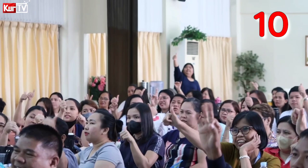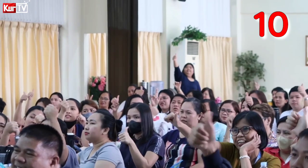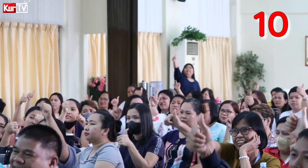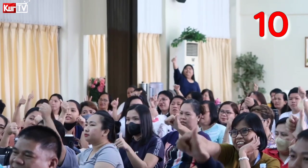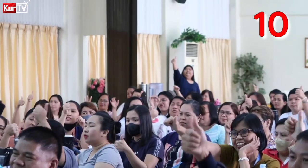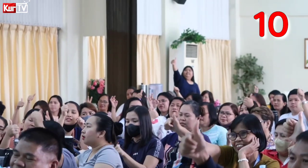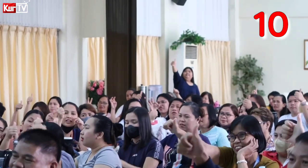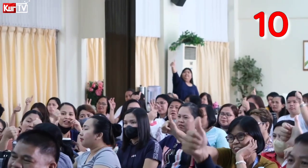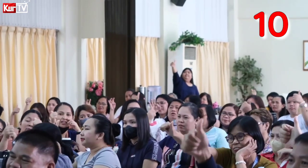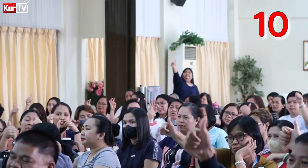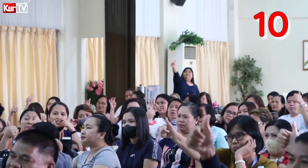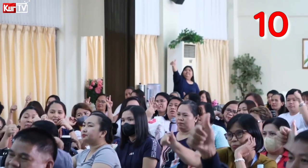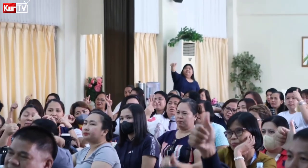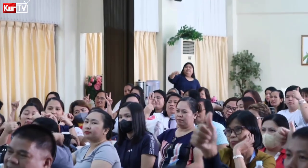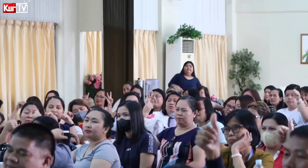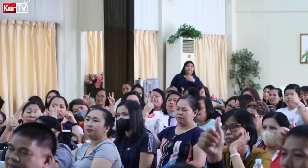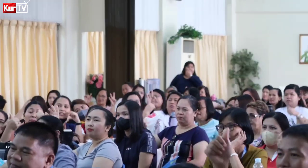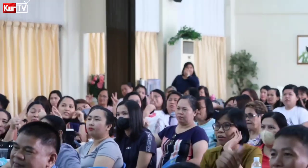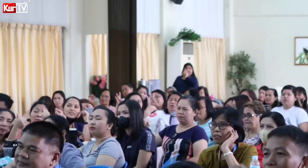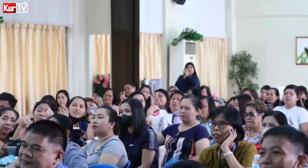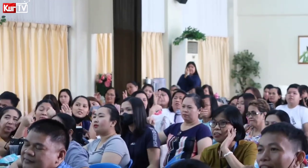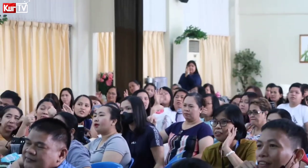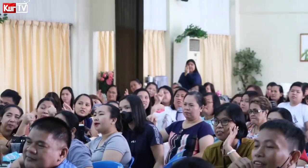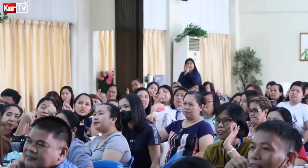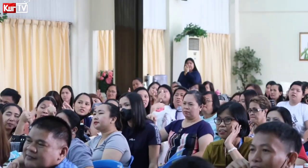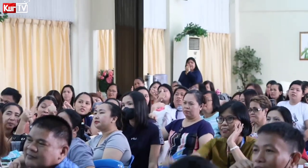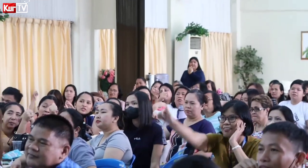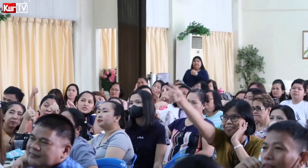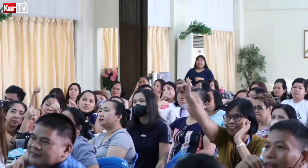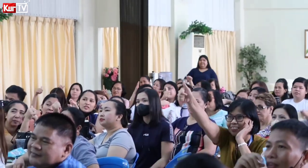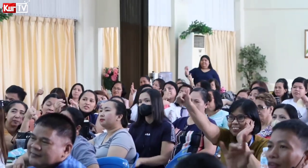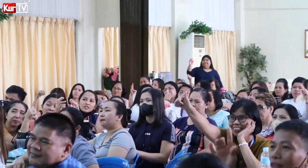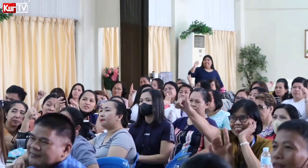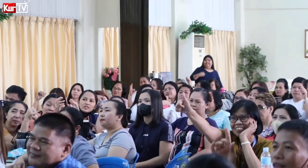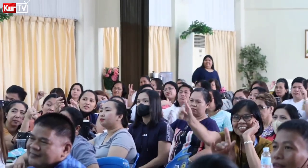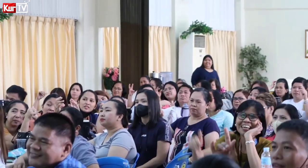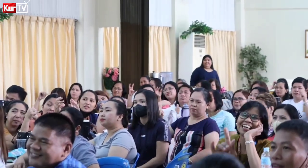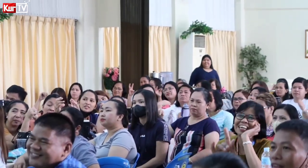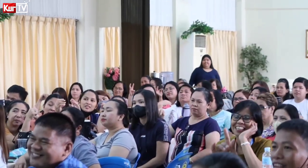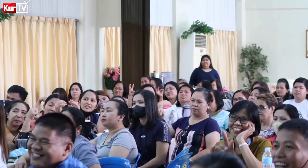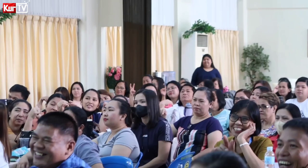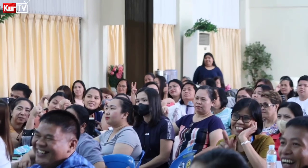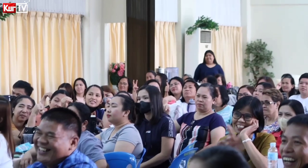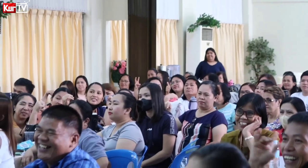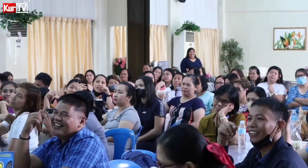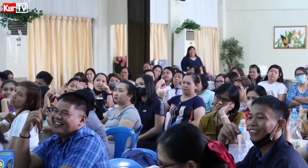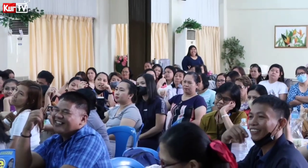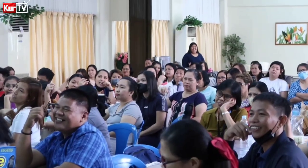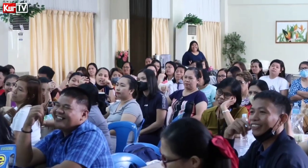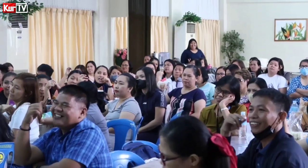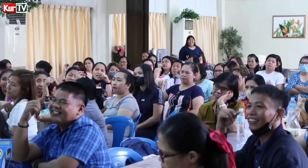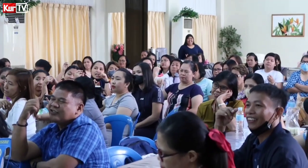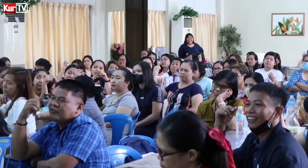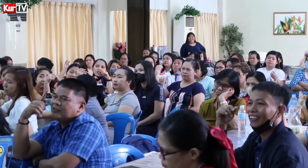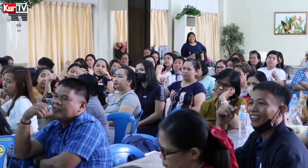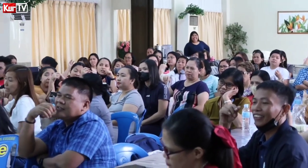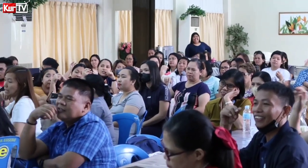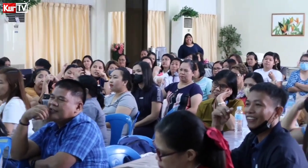1, 2, 3, 4, 5, 6, 7, 8, 9, 10. Oh, pag sinabi, anong oras ka pumasok? 6:30. 6, anong oras pumasok?